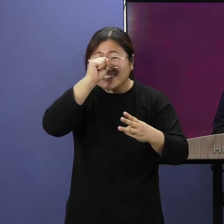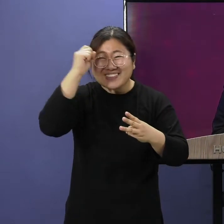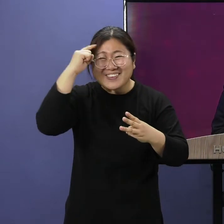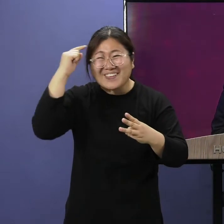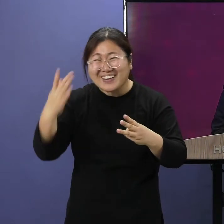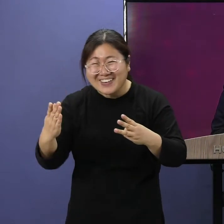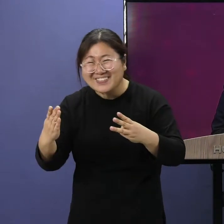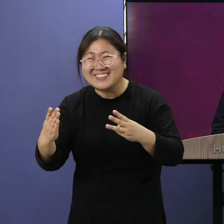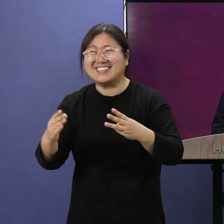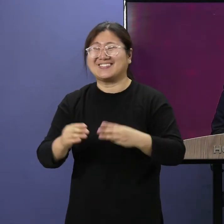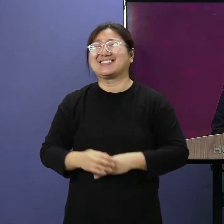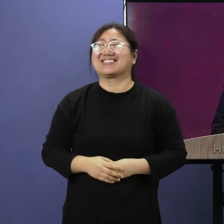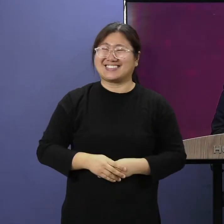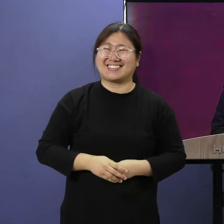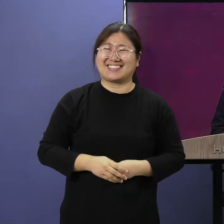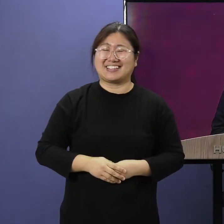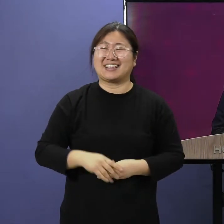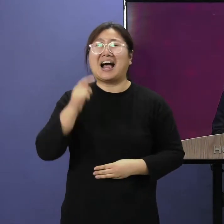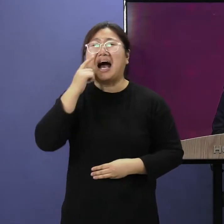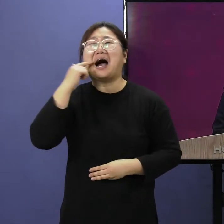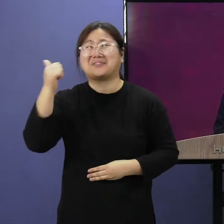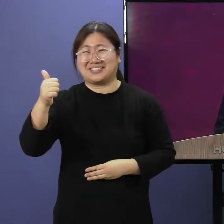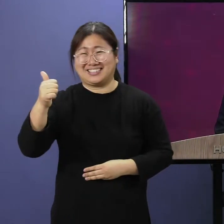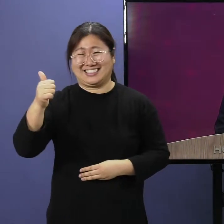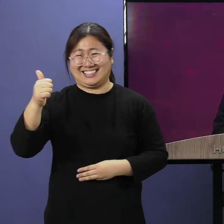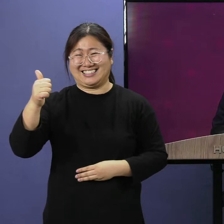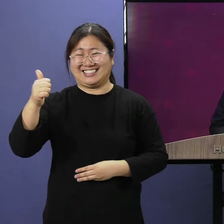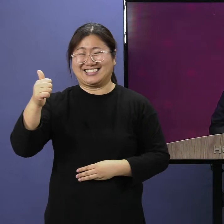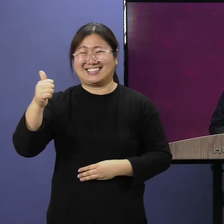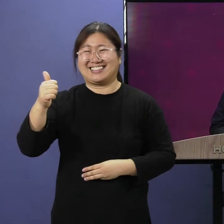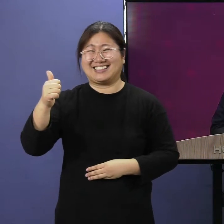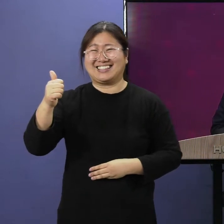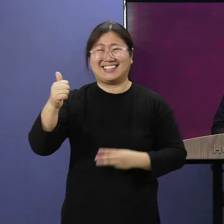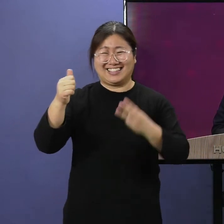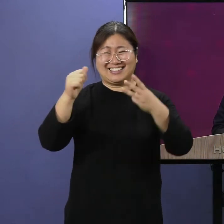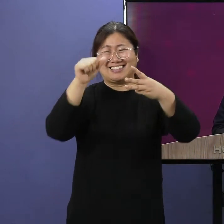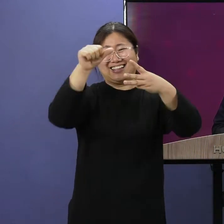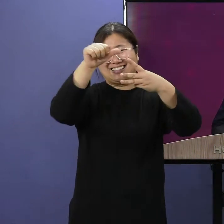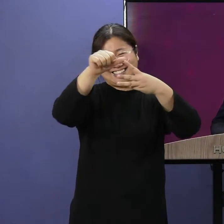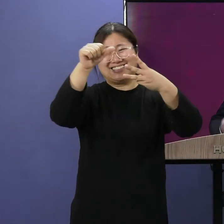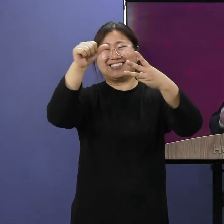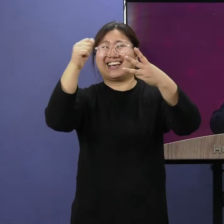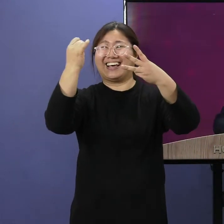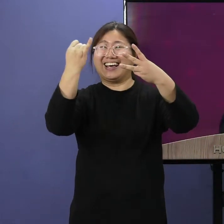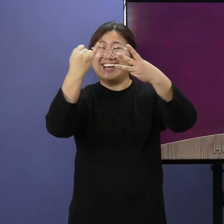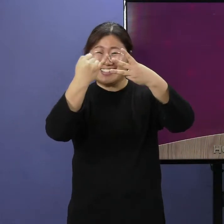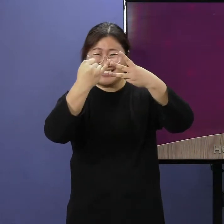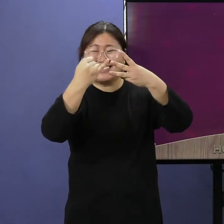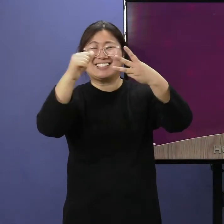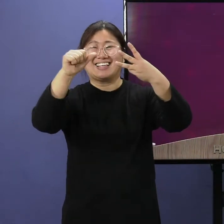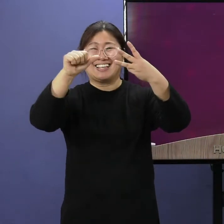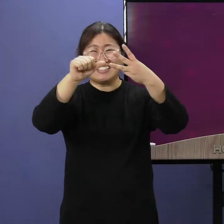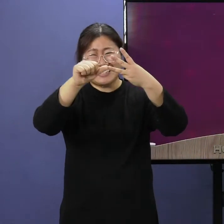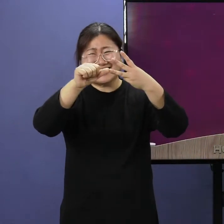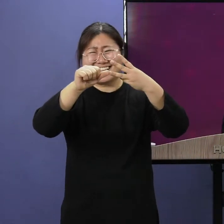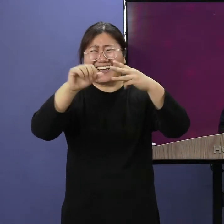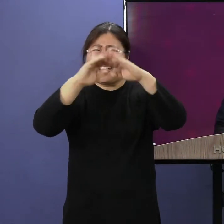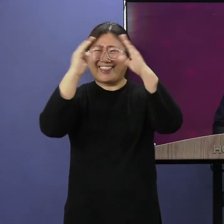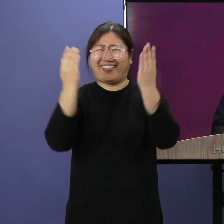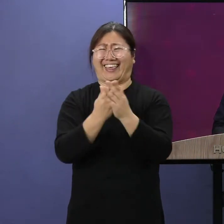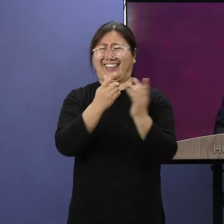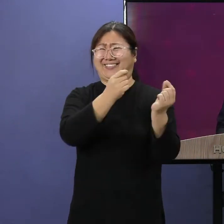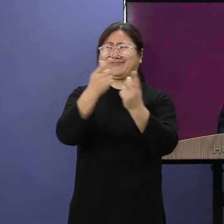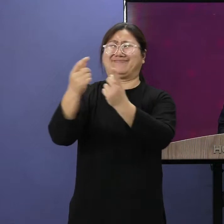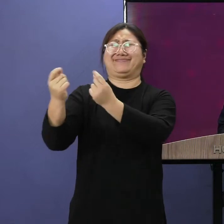지나지 않아 저도 아버지 속을 썩힙니다. 그러면 아버지가 지나가면서 이렇게